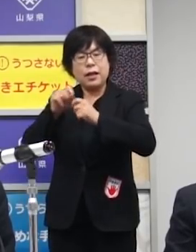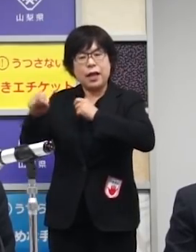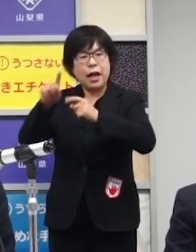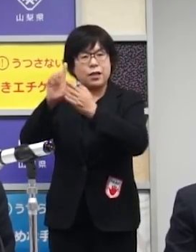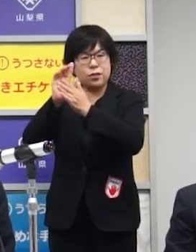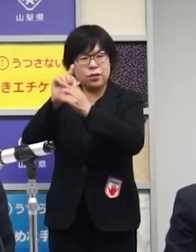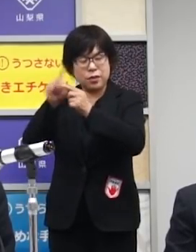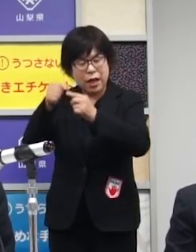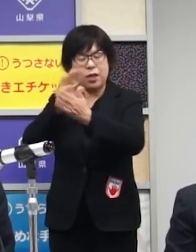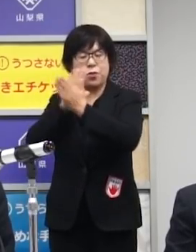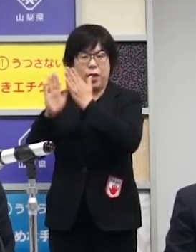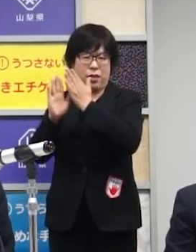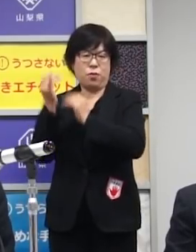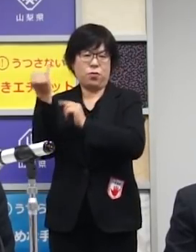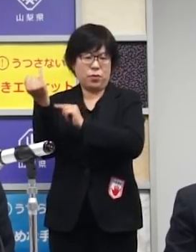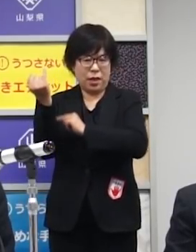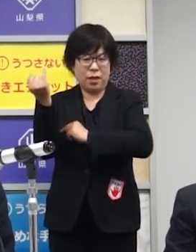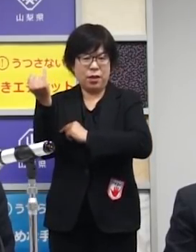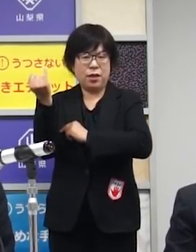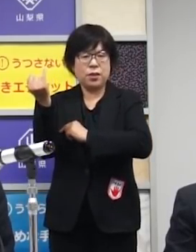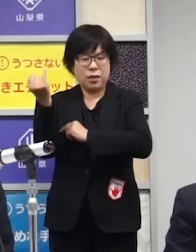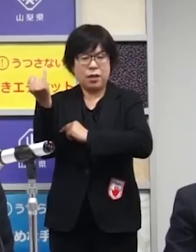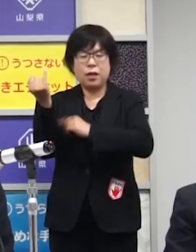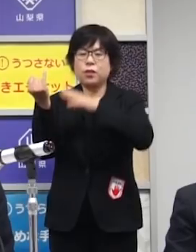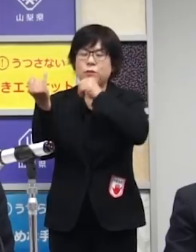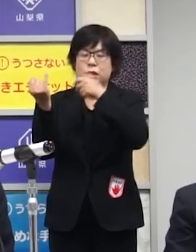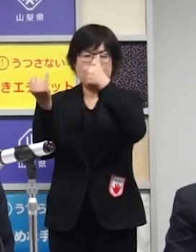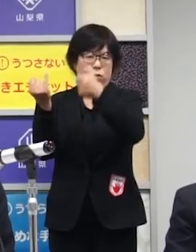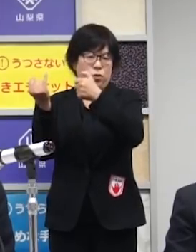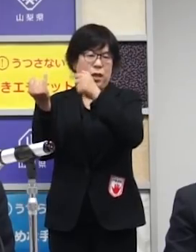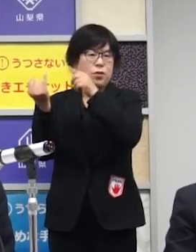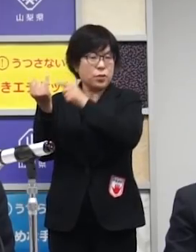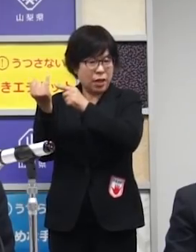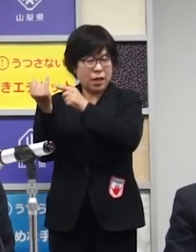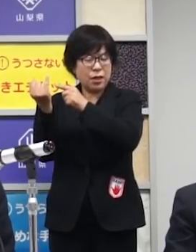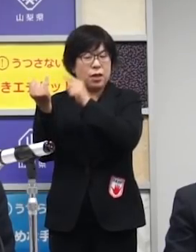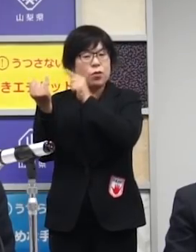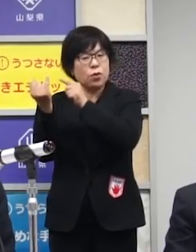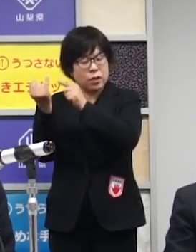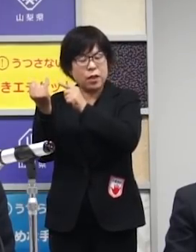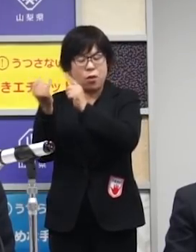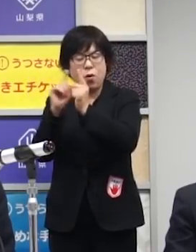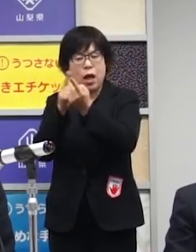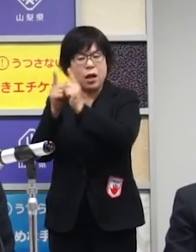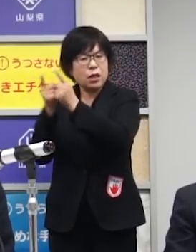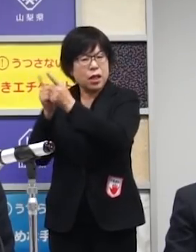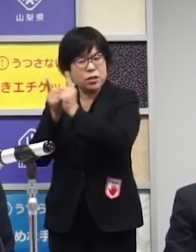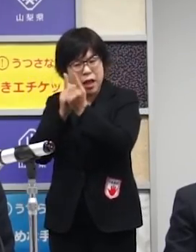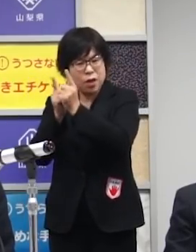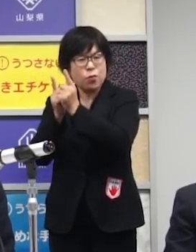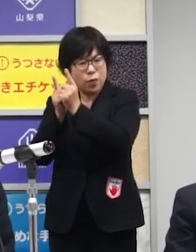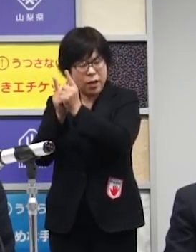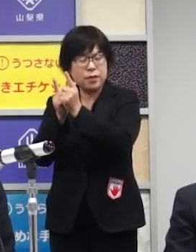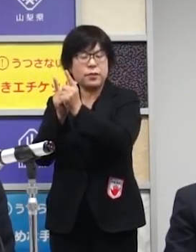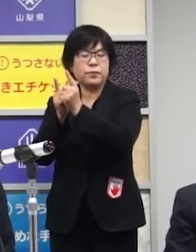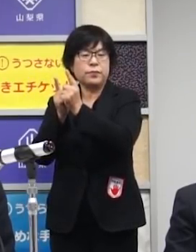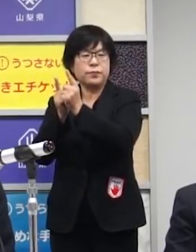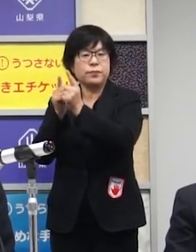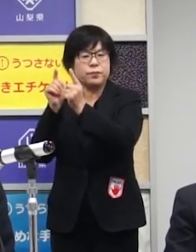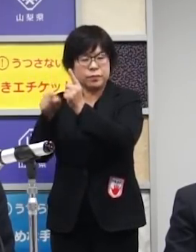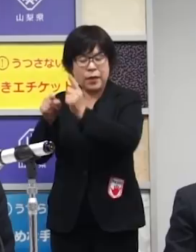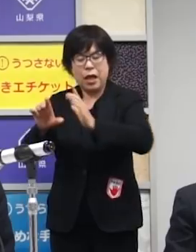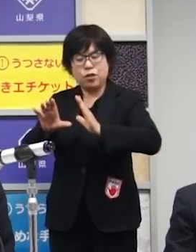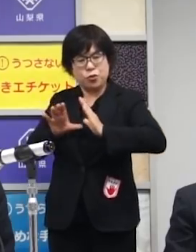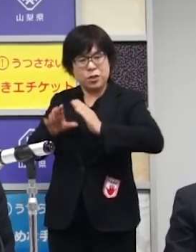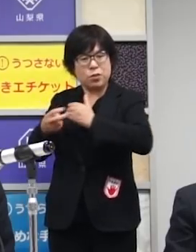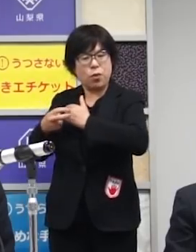長野県在住患者50代の女性の方ですが、この方にかかる濃厚接触者は受診した医